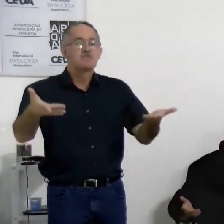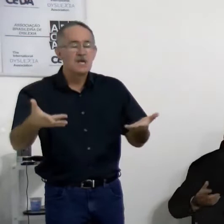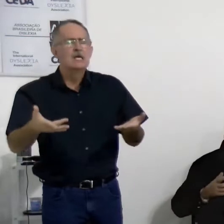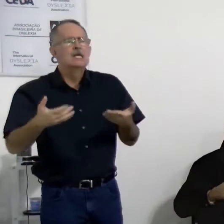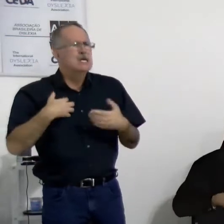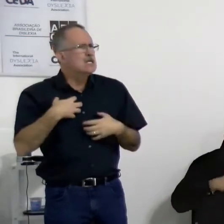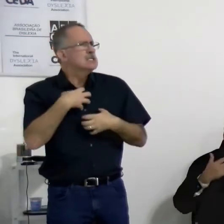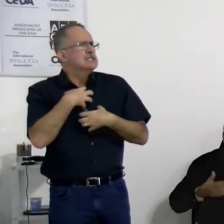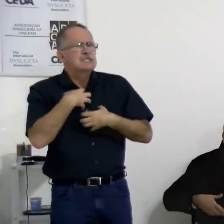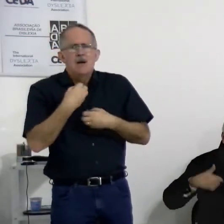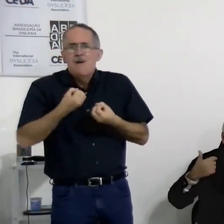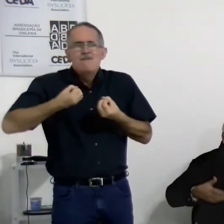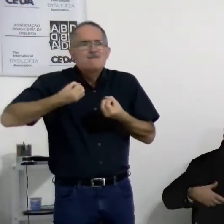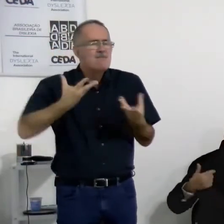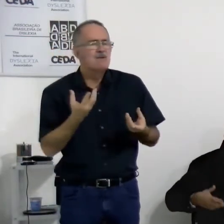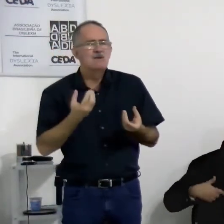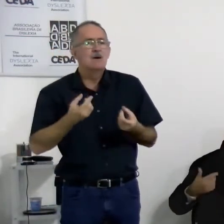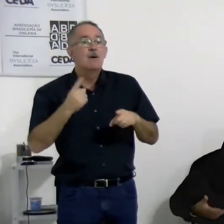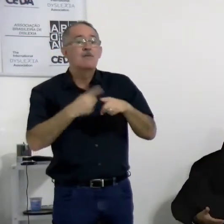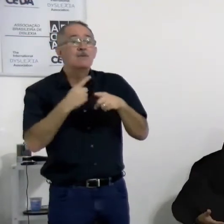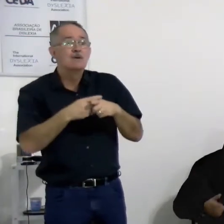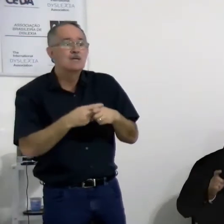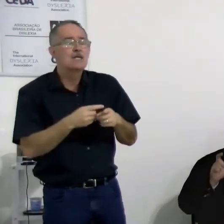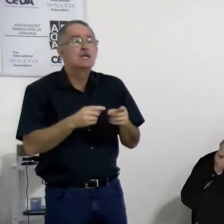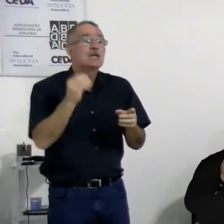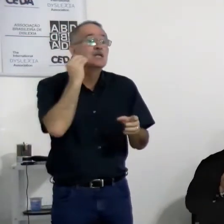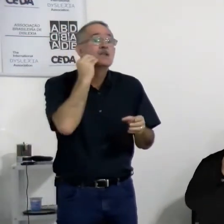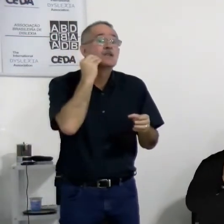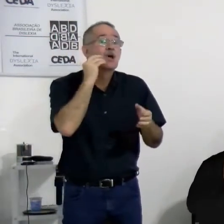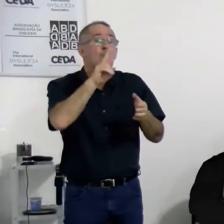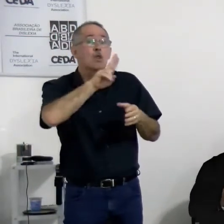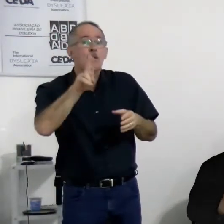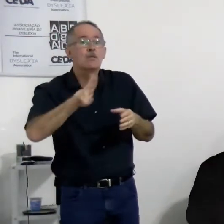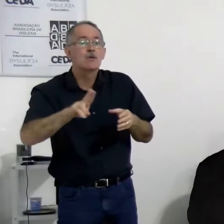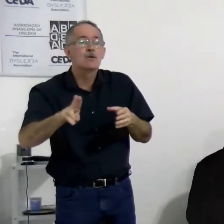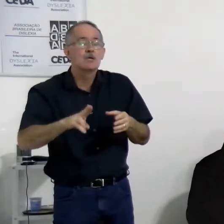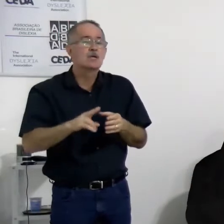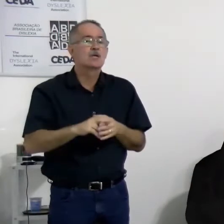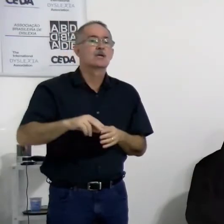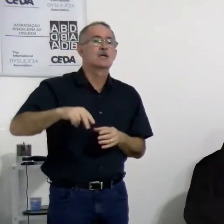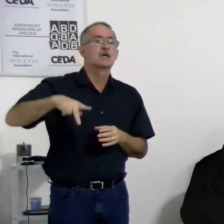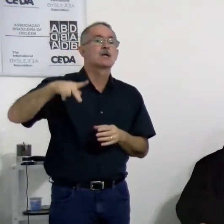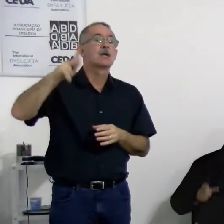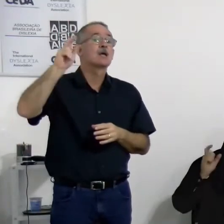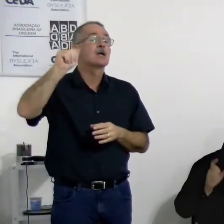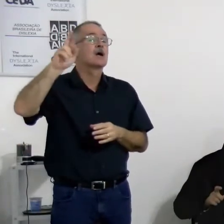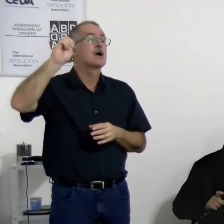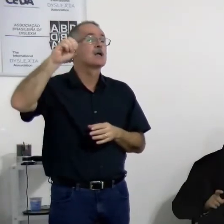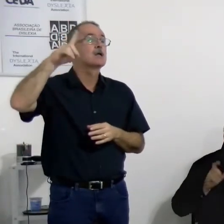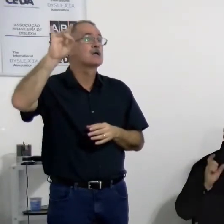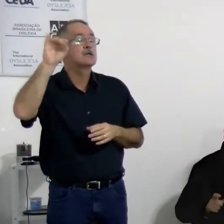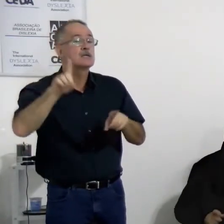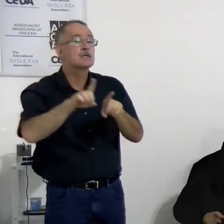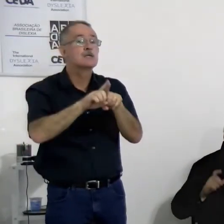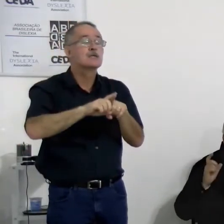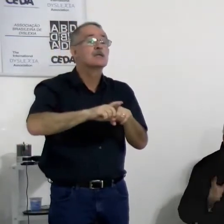divertiu muito fazendo o teste de nomeação serial rápida com caracteres kanji, bem como com